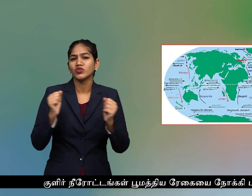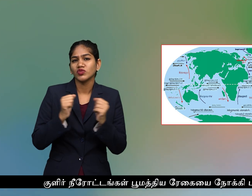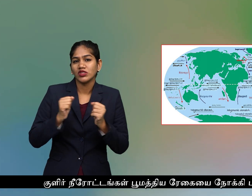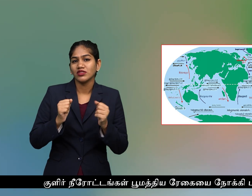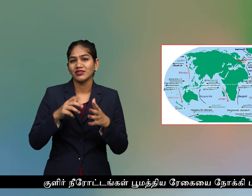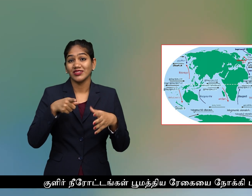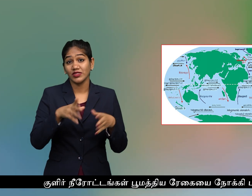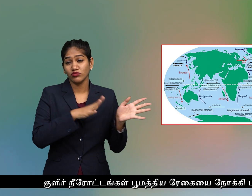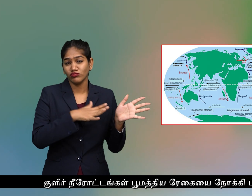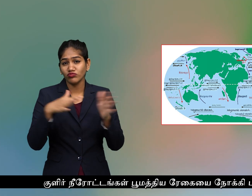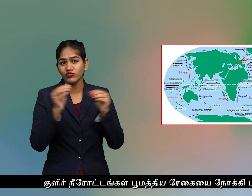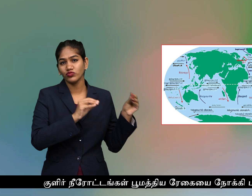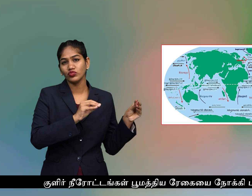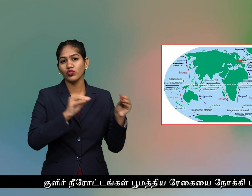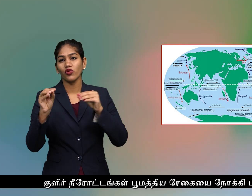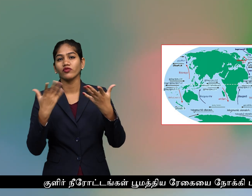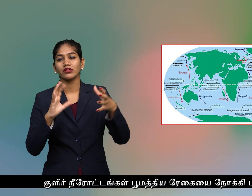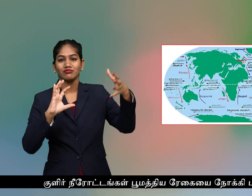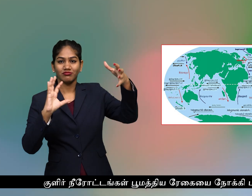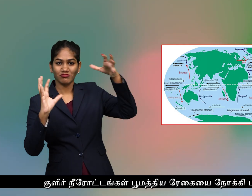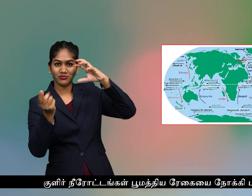பூமத்திய ரேகையை நோக்கி பாய்கின்றன.